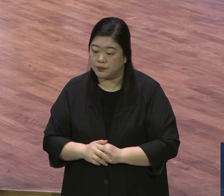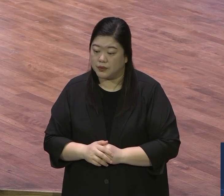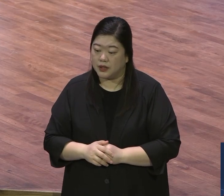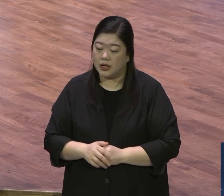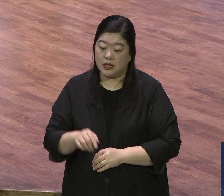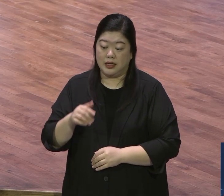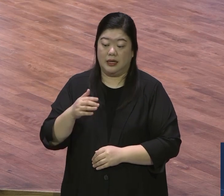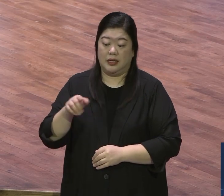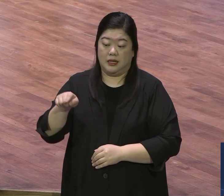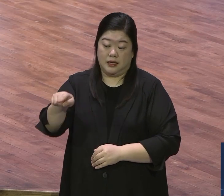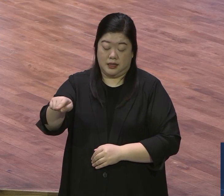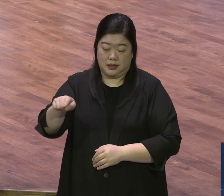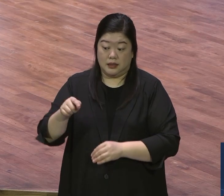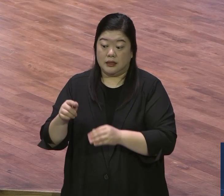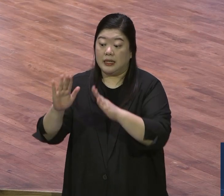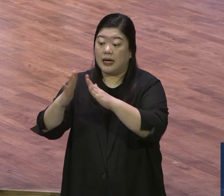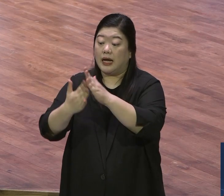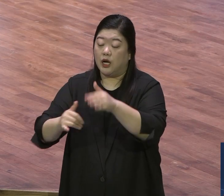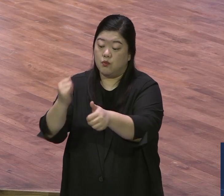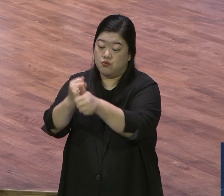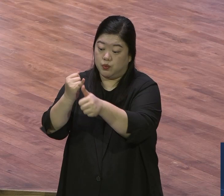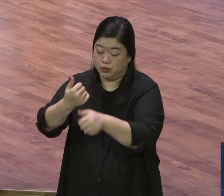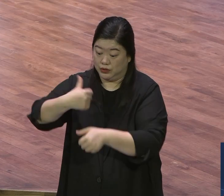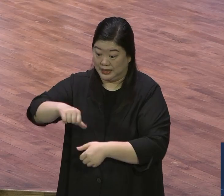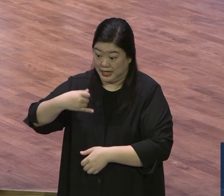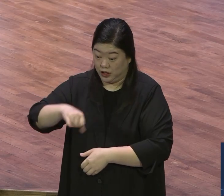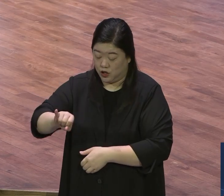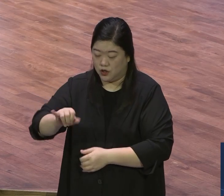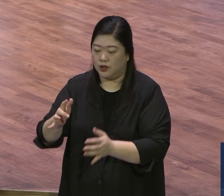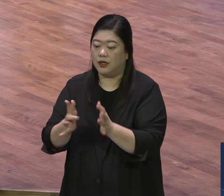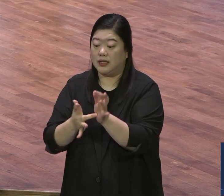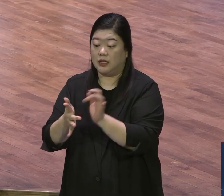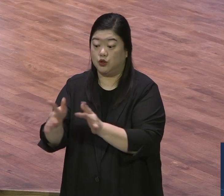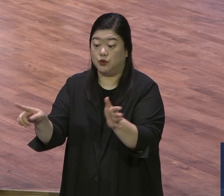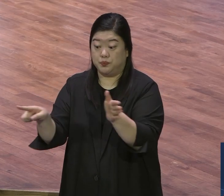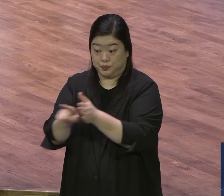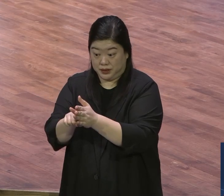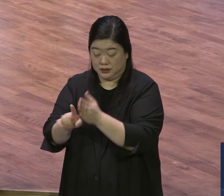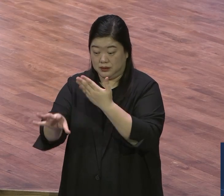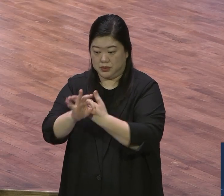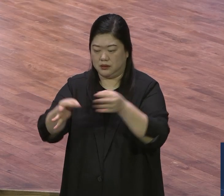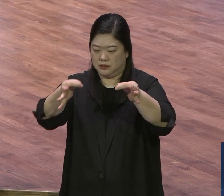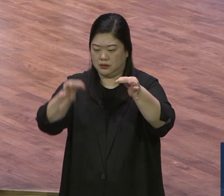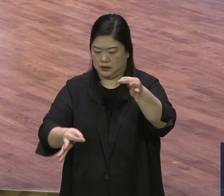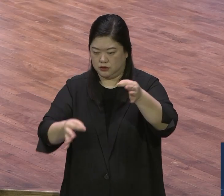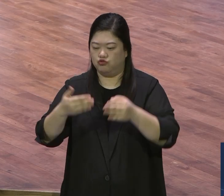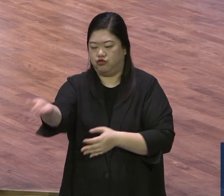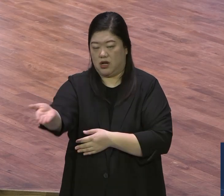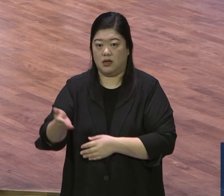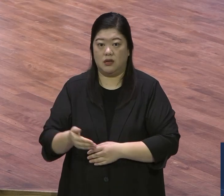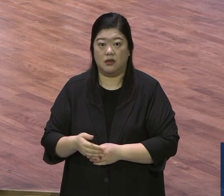예수를 믿으면 좋겠다 예수 딱 한 가지 조건밖에 없다 예수 믿어라